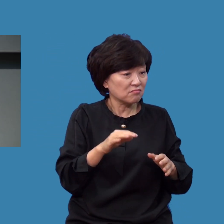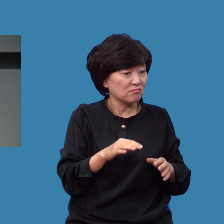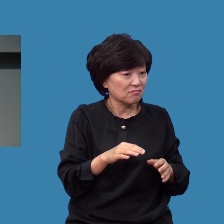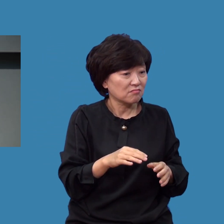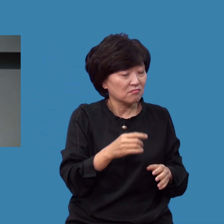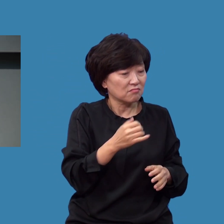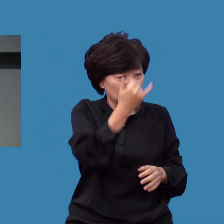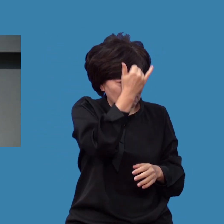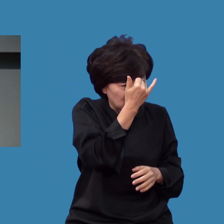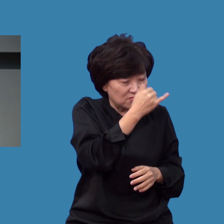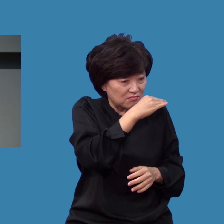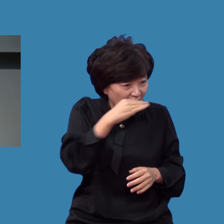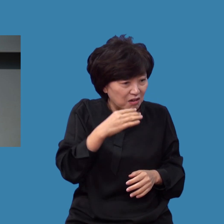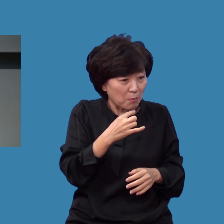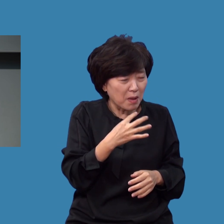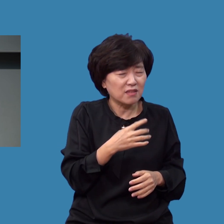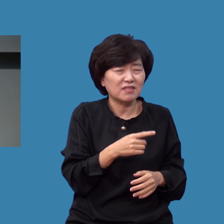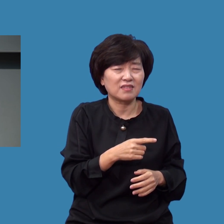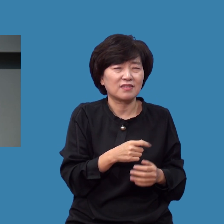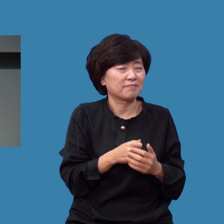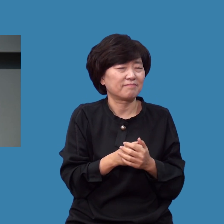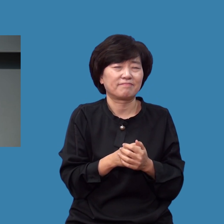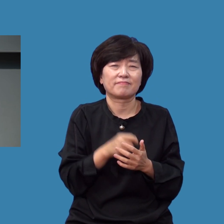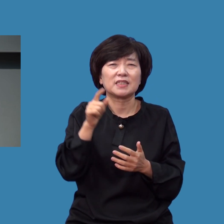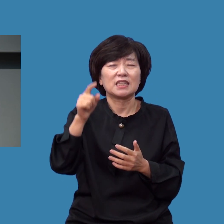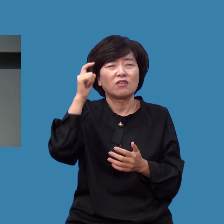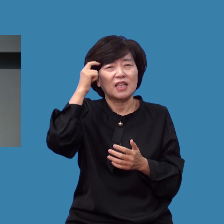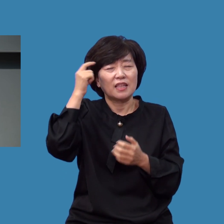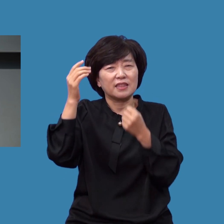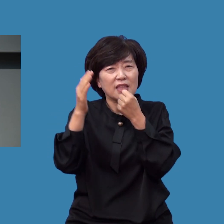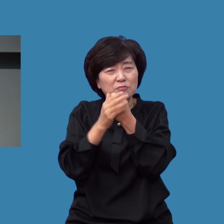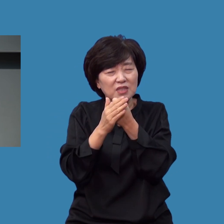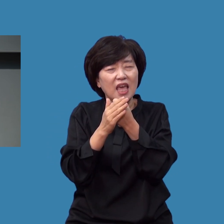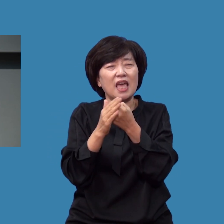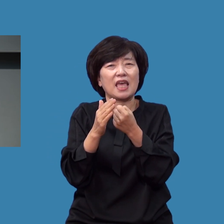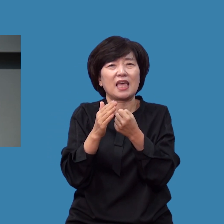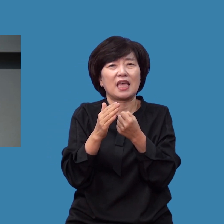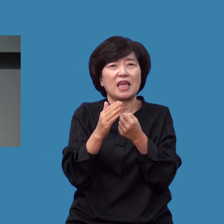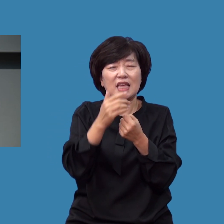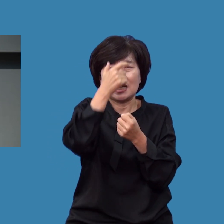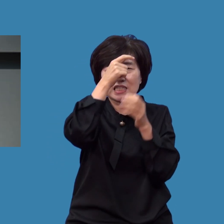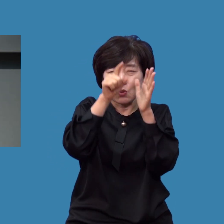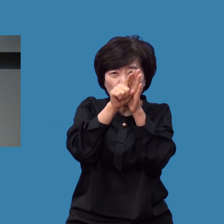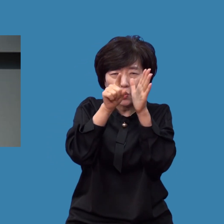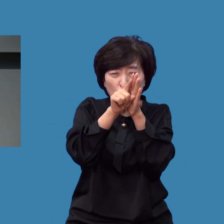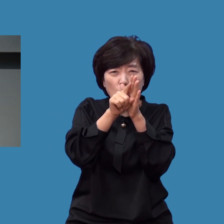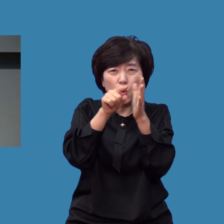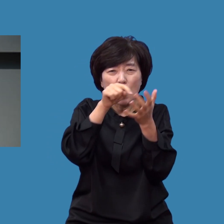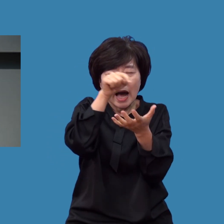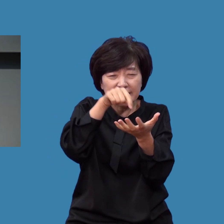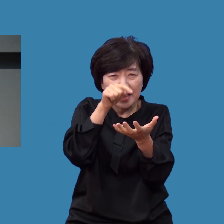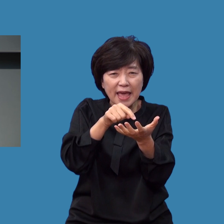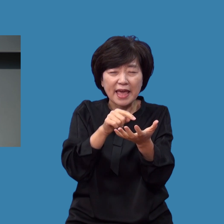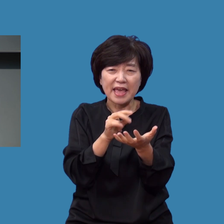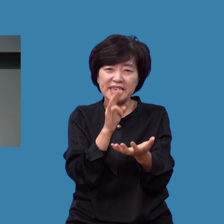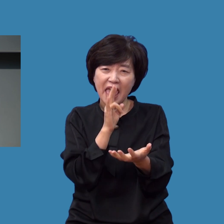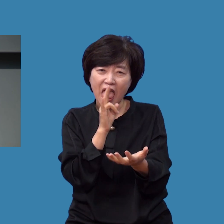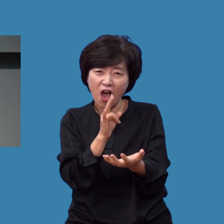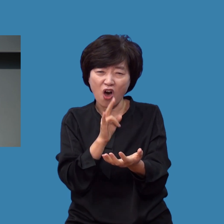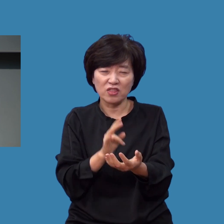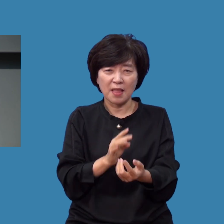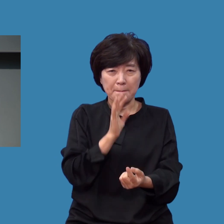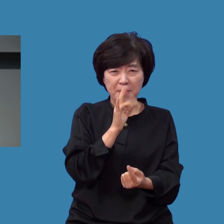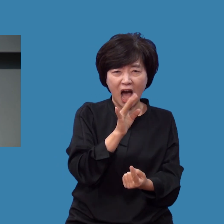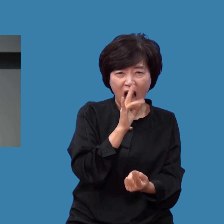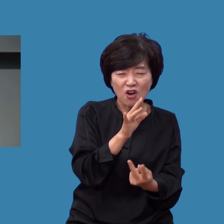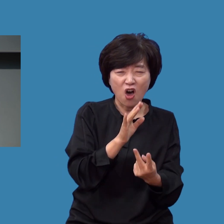되어버립니다. 자, 어찌되었든지 간에 이런 사조로 인해서 현대 기독교 안에는 뭐 예언이니 방언이니 치유니 하는